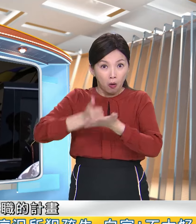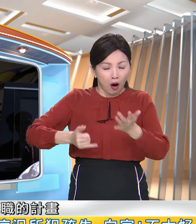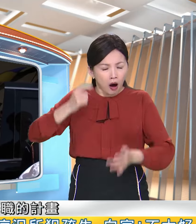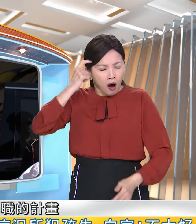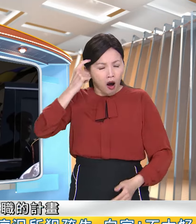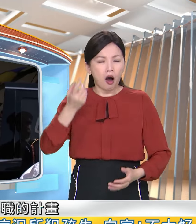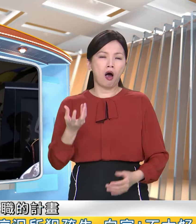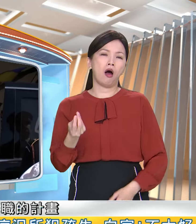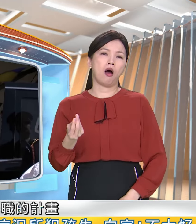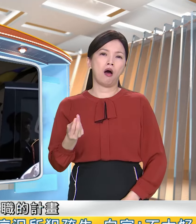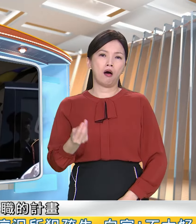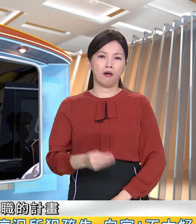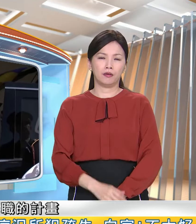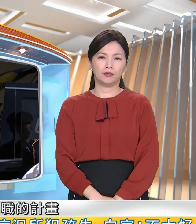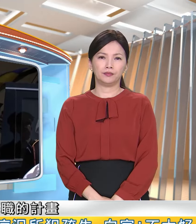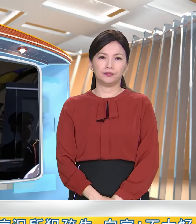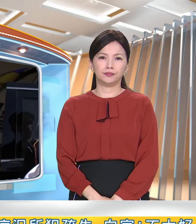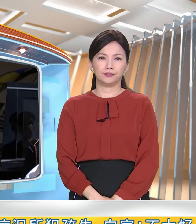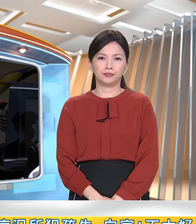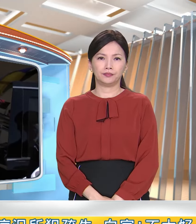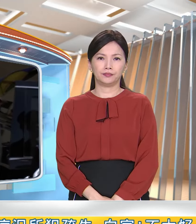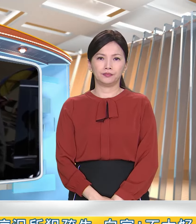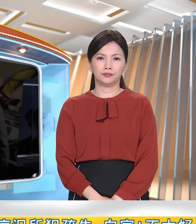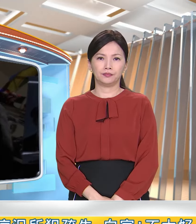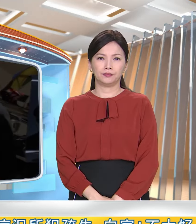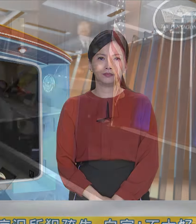不过他并没有辞职的计划。